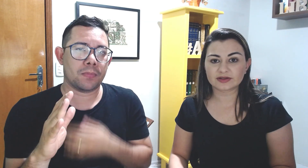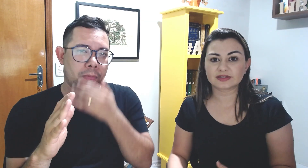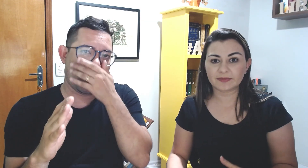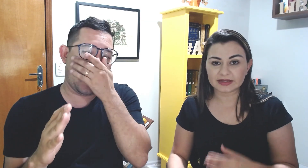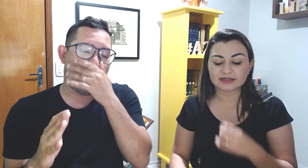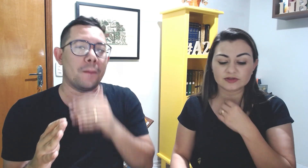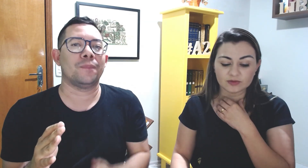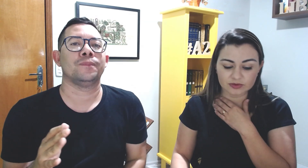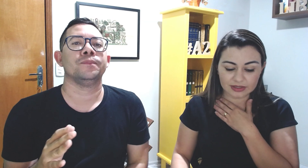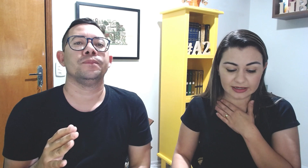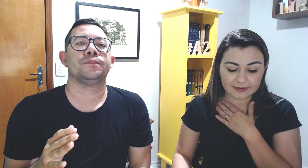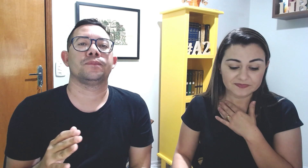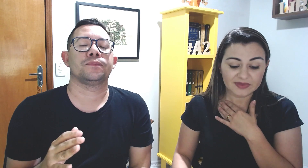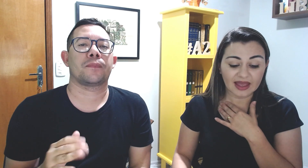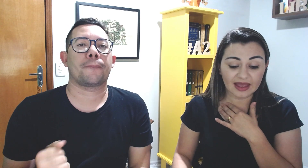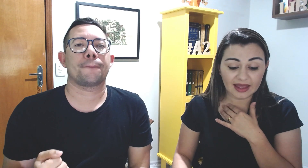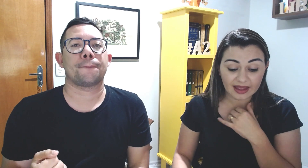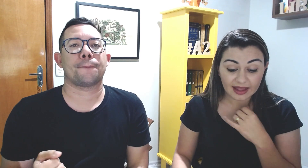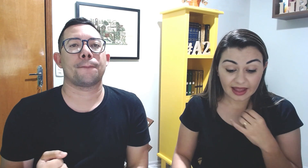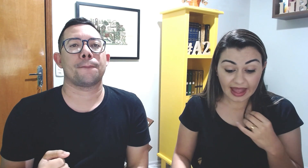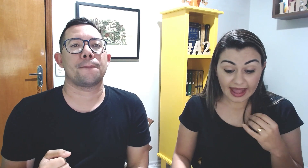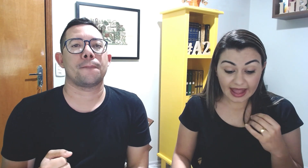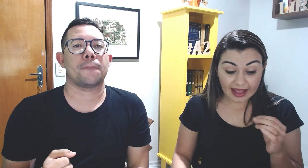usando a nossa interpretação simultânea,